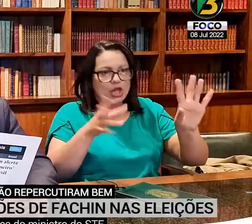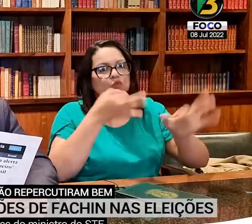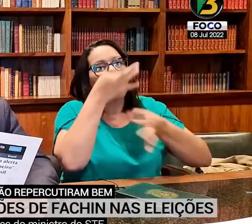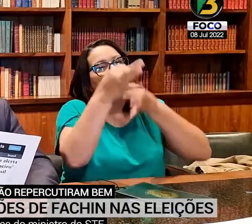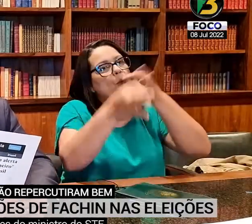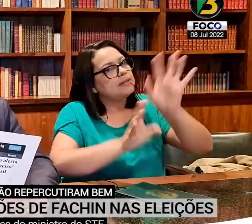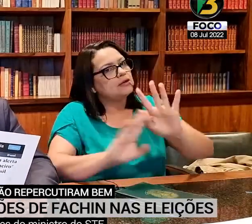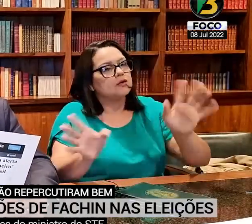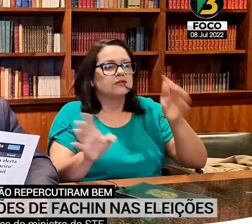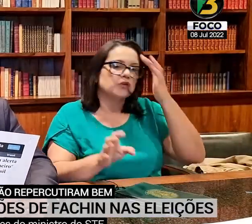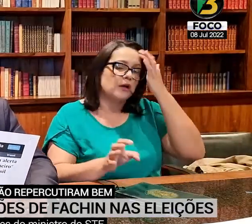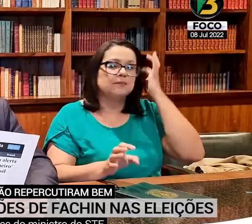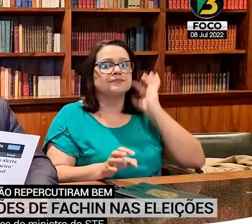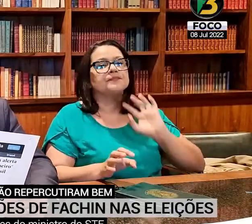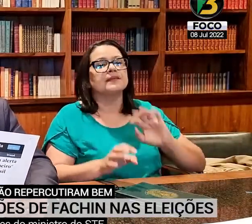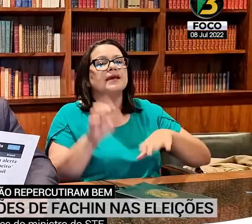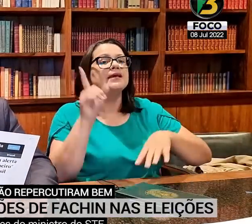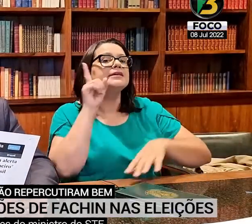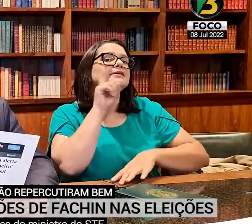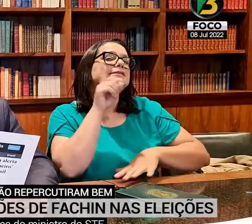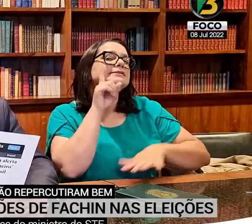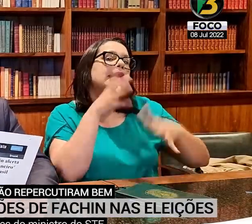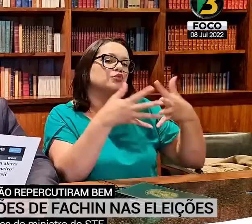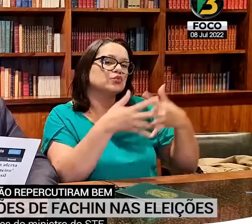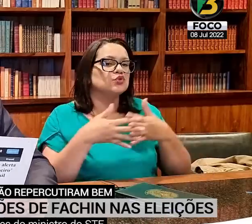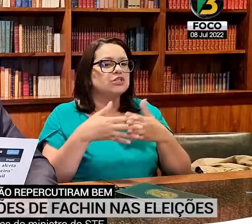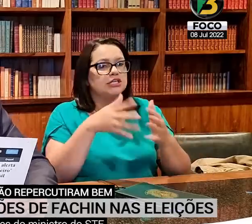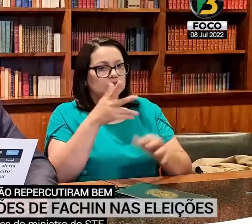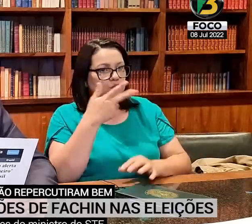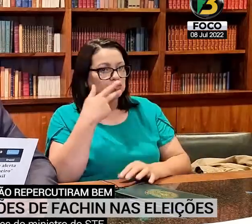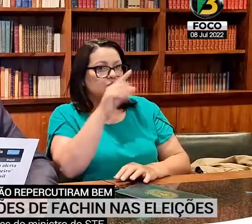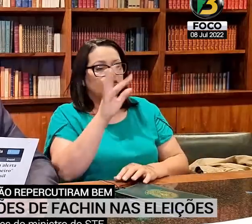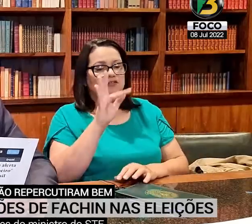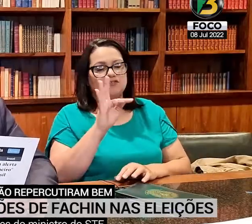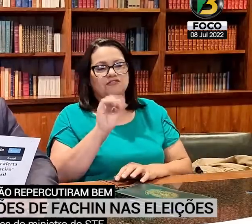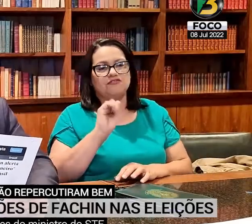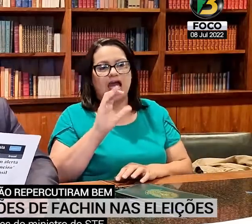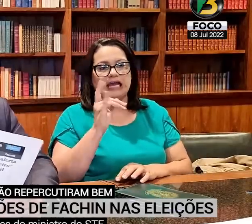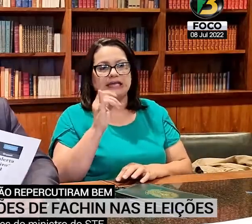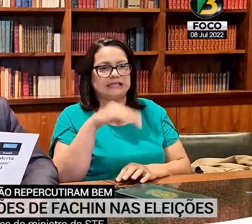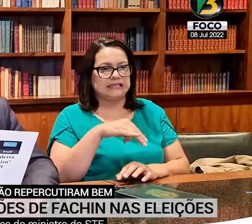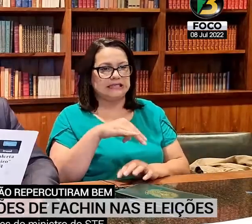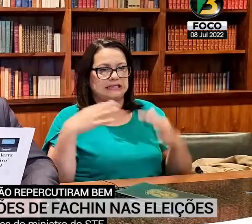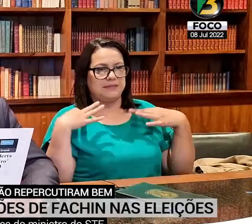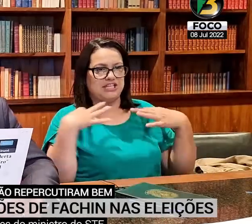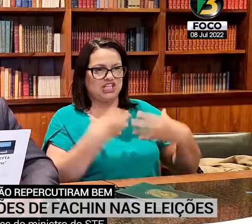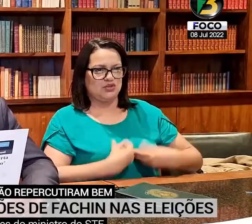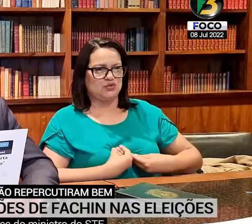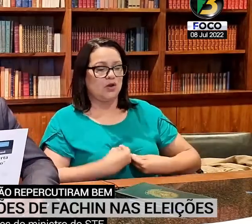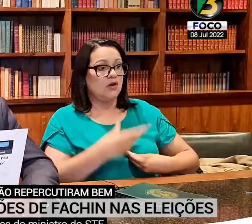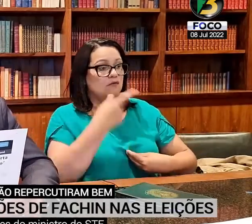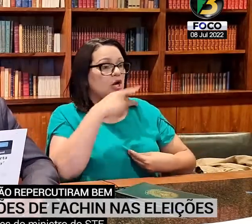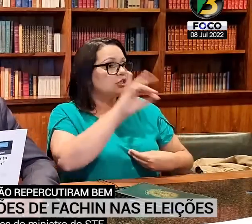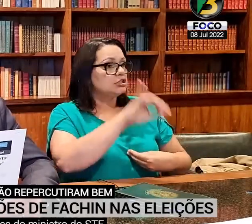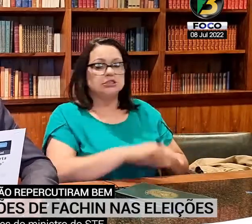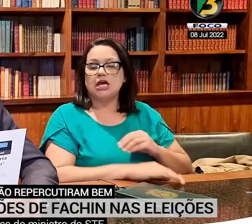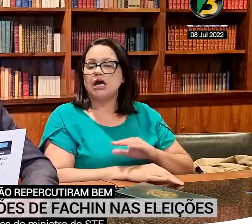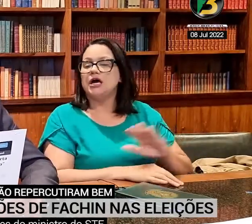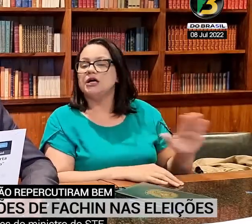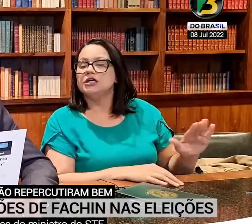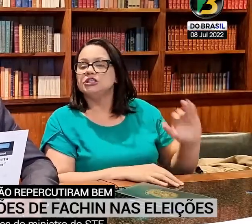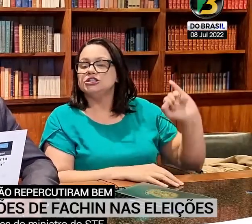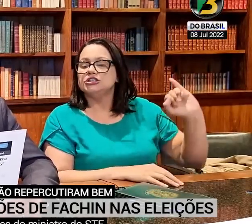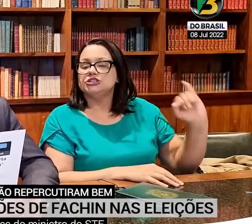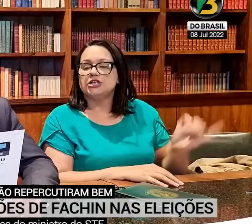nos Estados Unidos de Janeiro ainda pior e no Brasil eu não sei porque essas pessoas